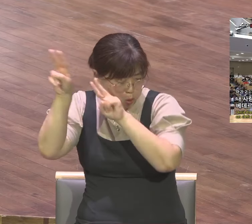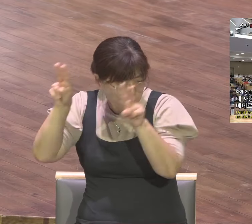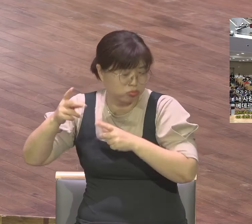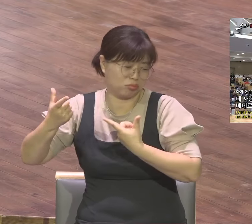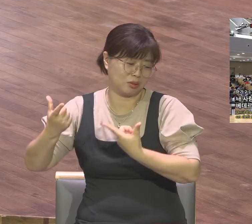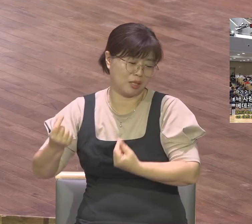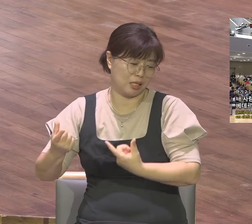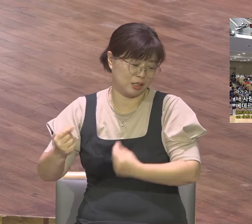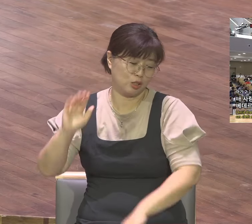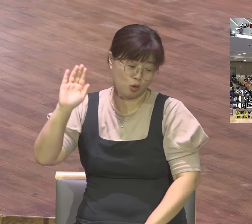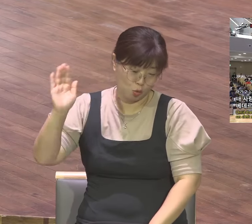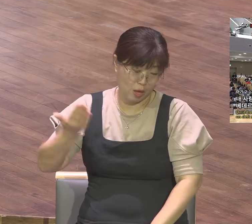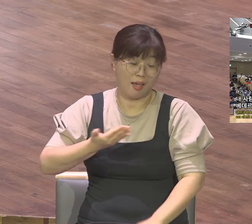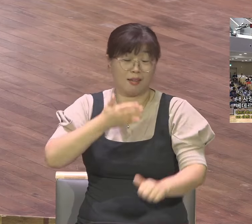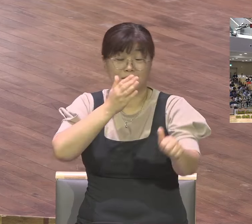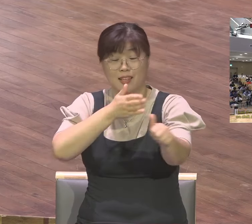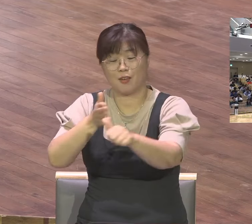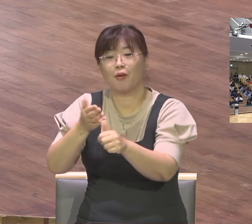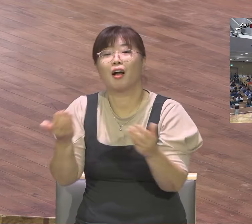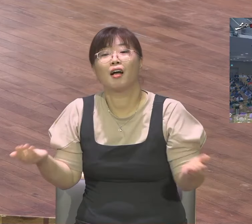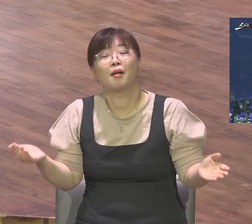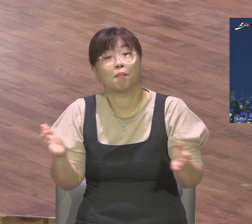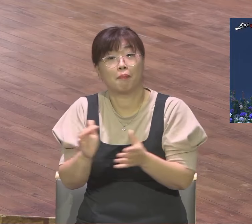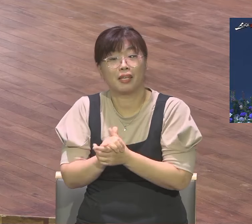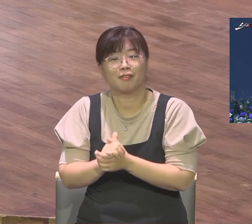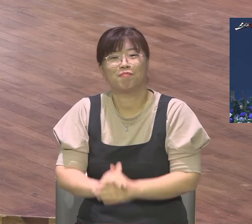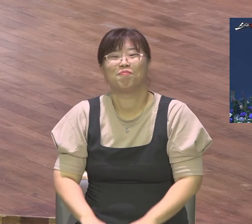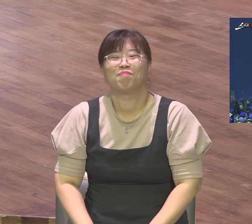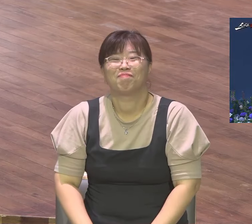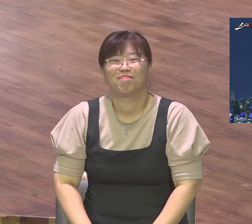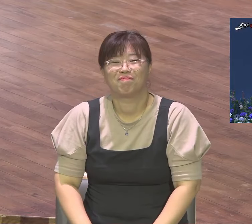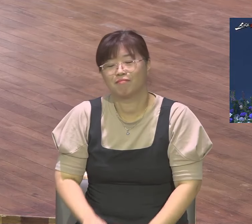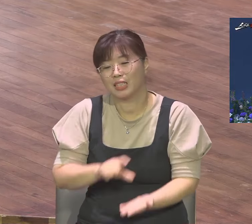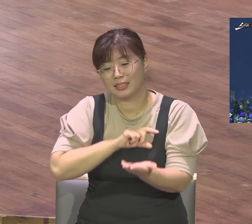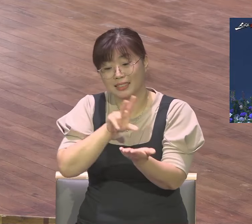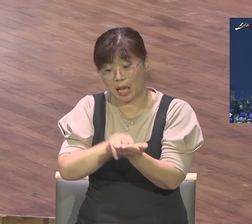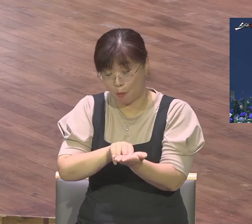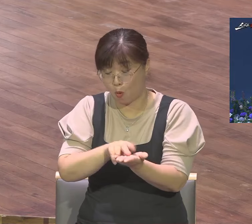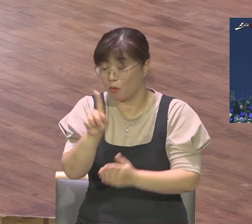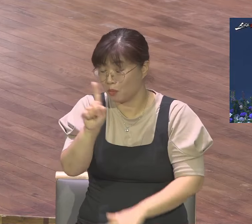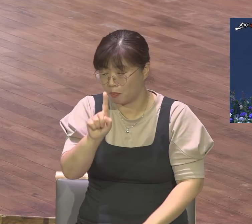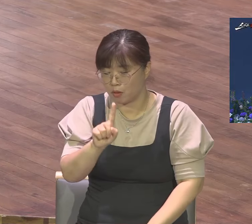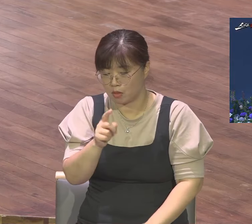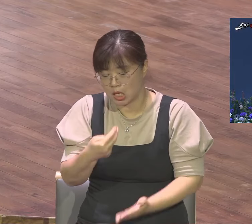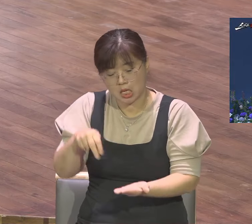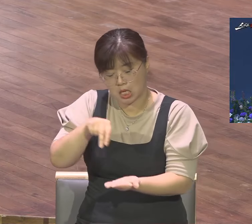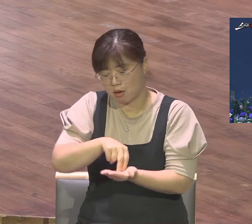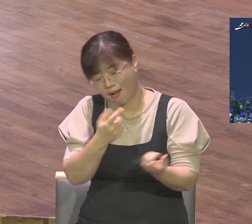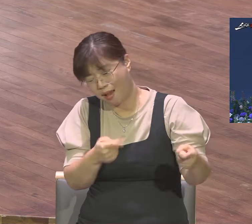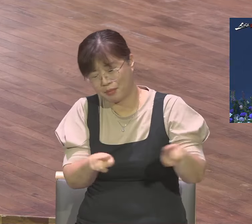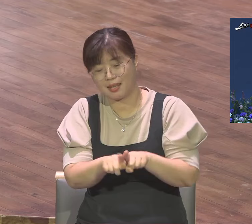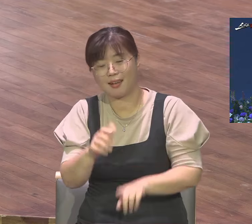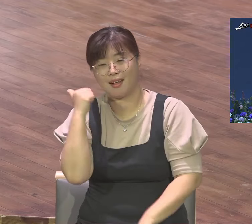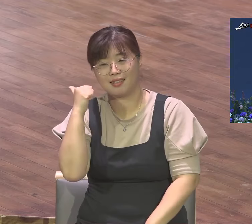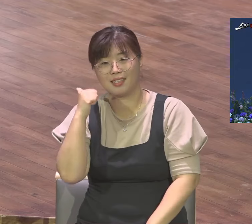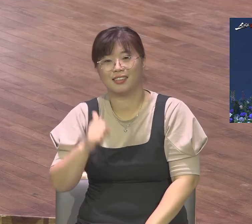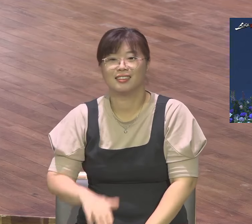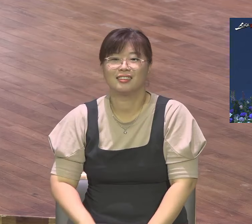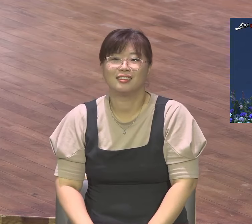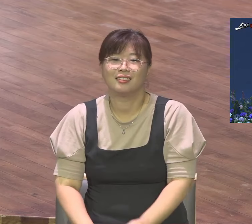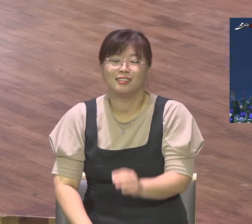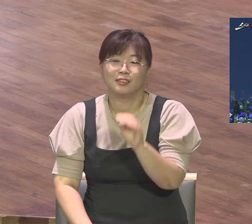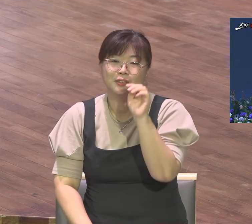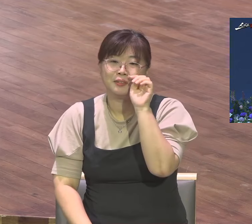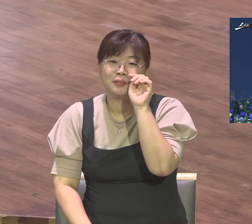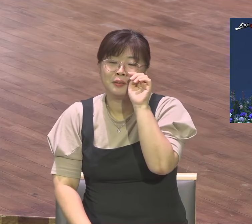사슴 같을지라. 아멘. 일어나서 함께 가자라는 제목으로 말씀을 드립니다. 우리